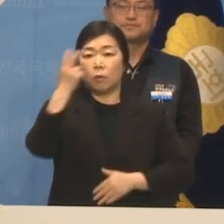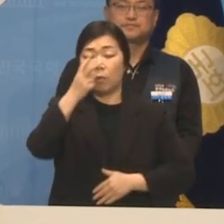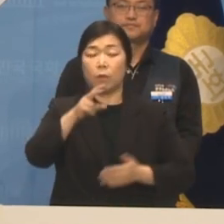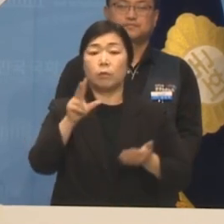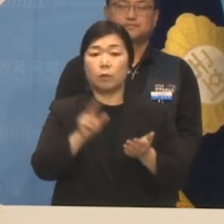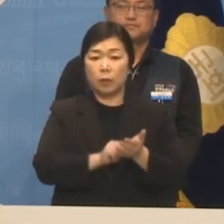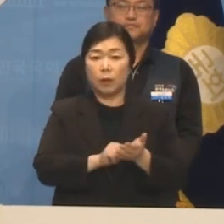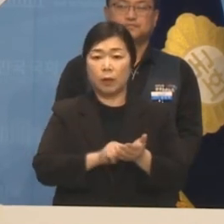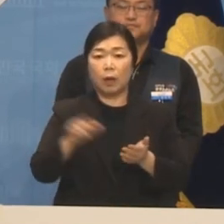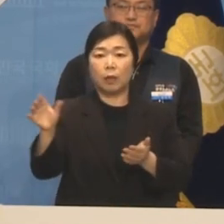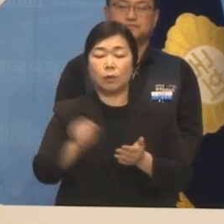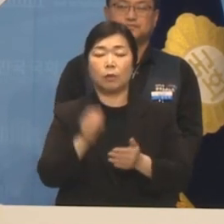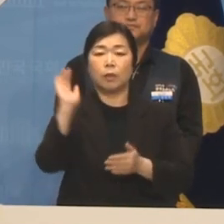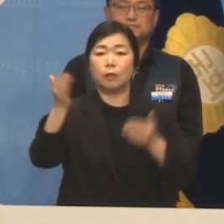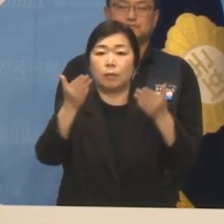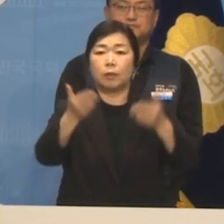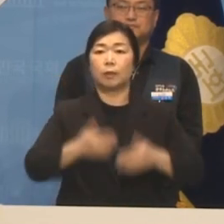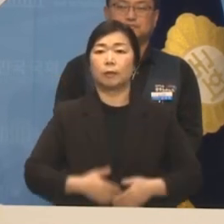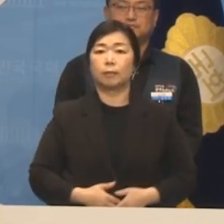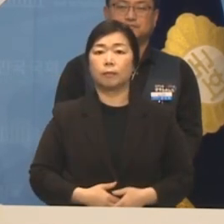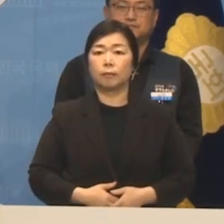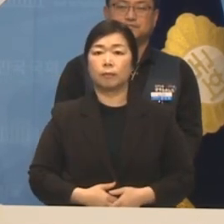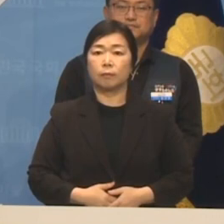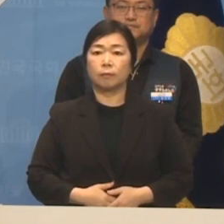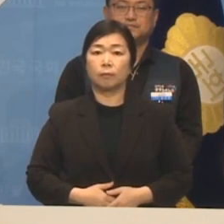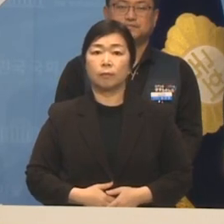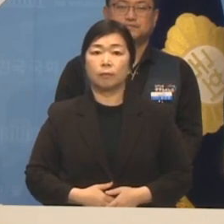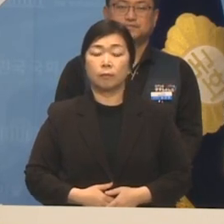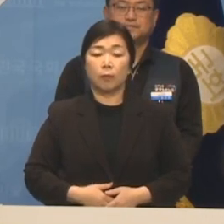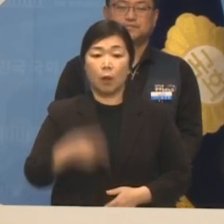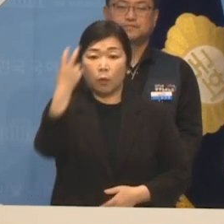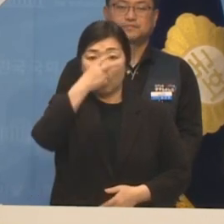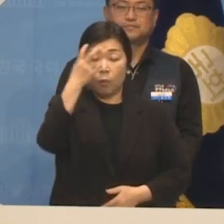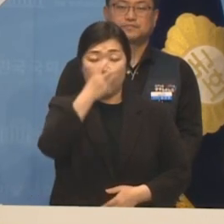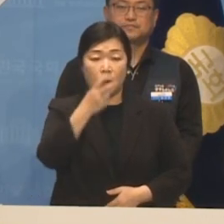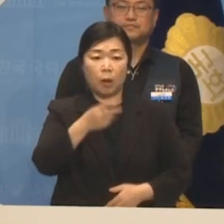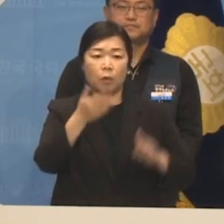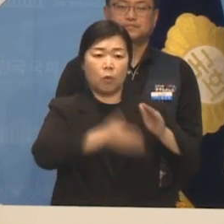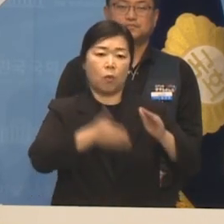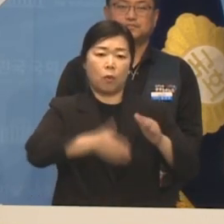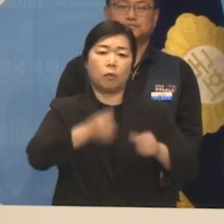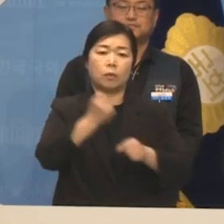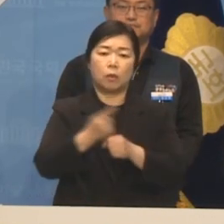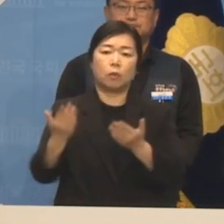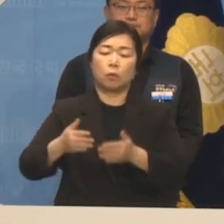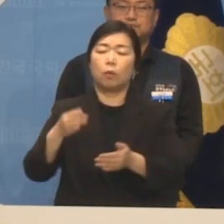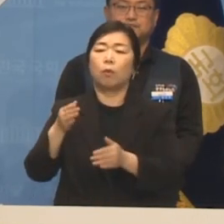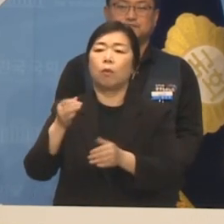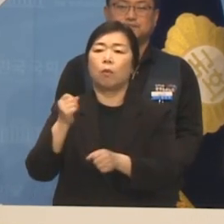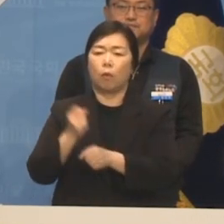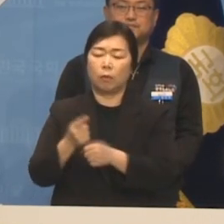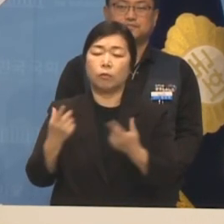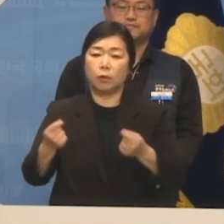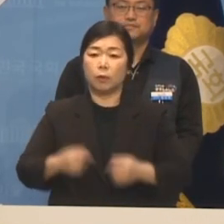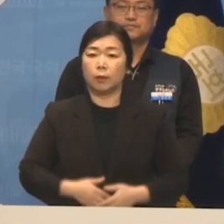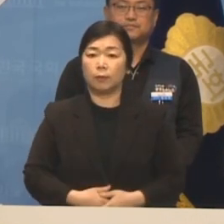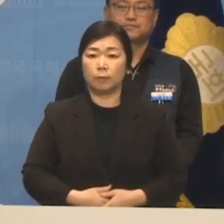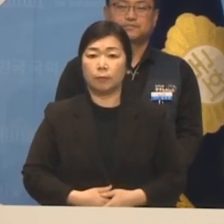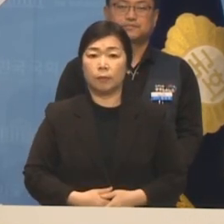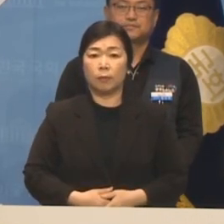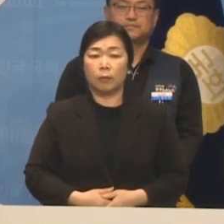주제를 갖고 저희가 기자회견을 하게 되었습니다. 돌봄의 공공성과 노동권의 현재 위기입니다. 최근의 내용만